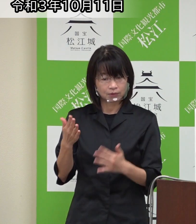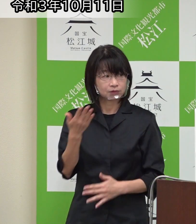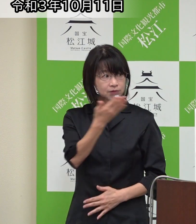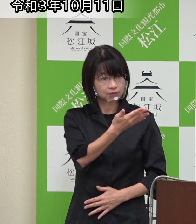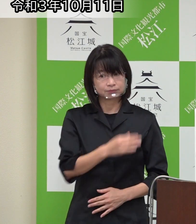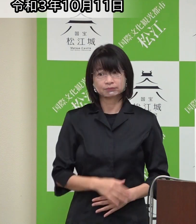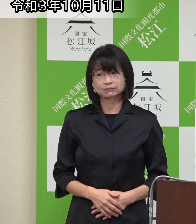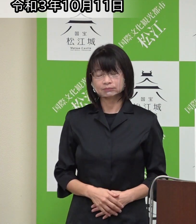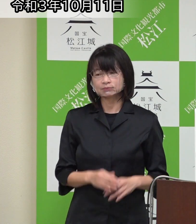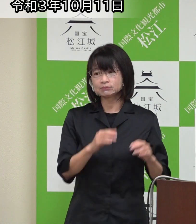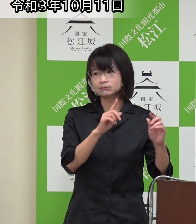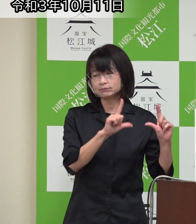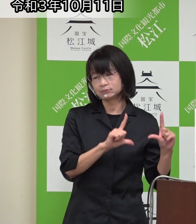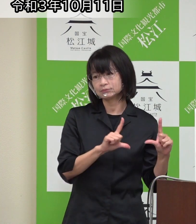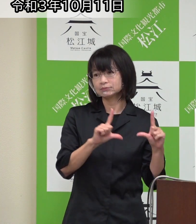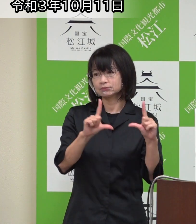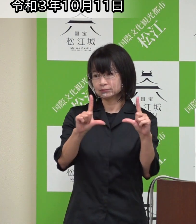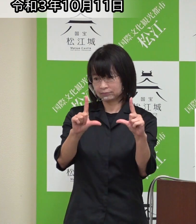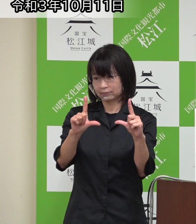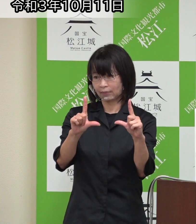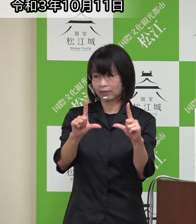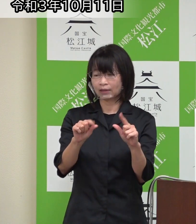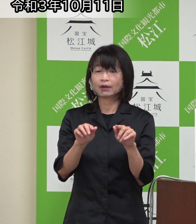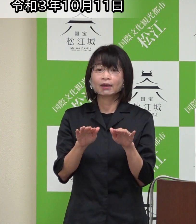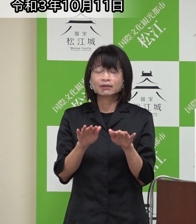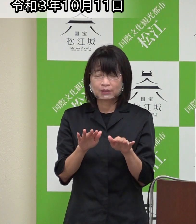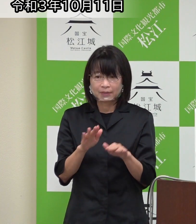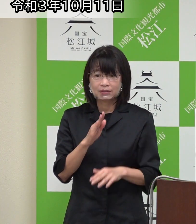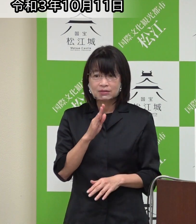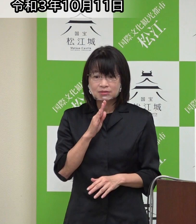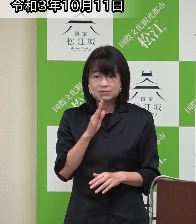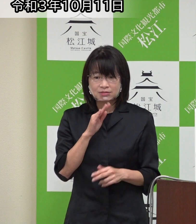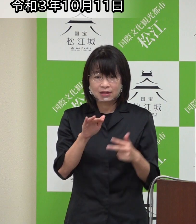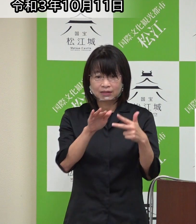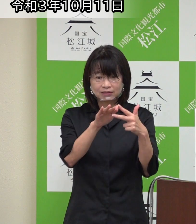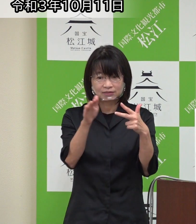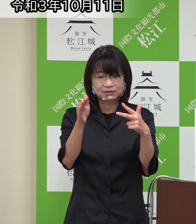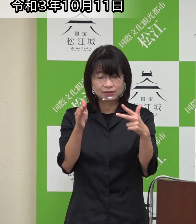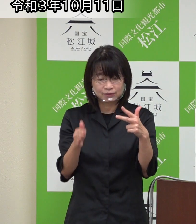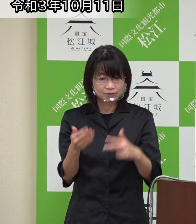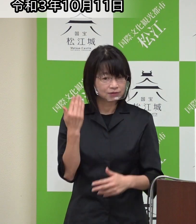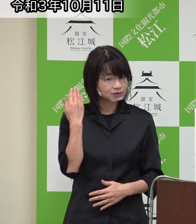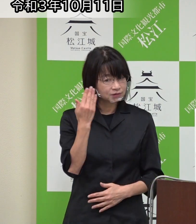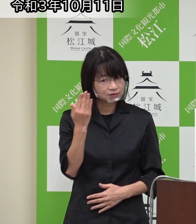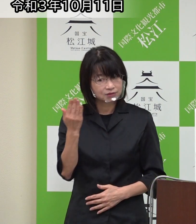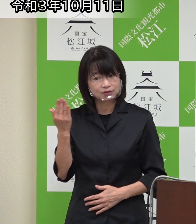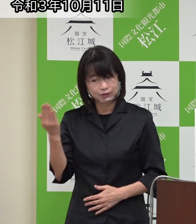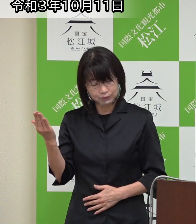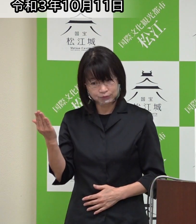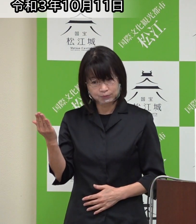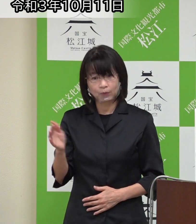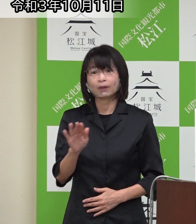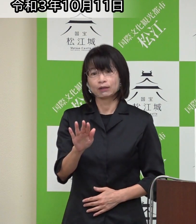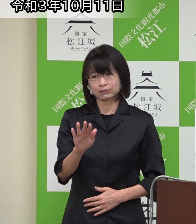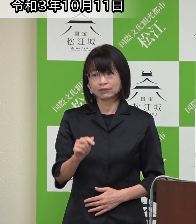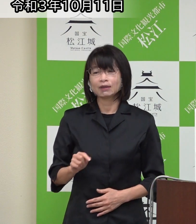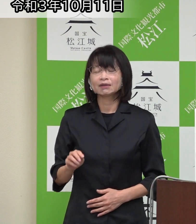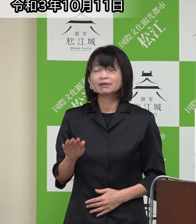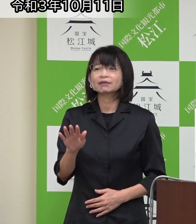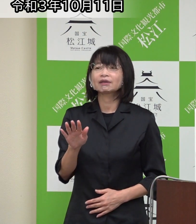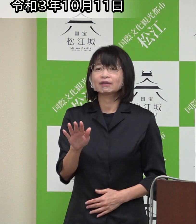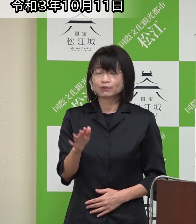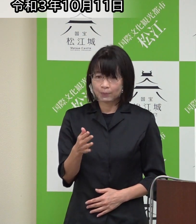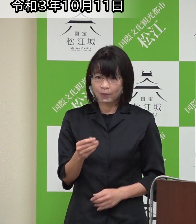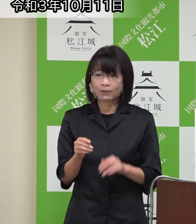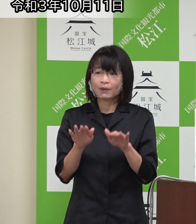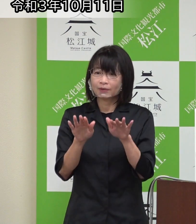るかどうかというふうに打診しているところもありますので、結論としてはですね、今の段階ではまだこの2つに施設